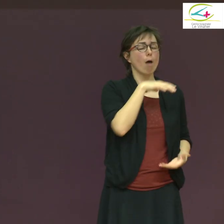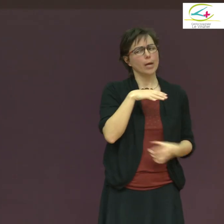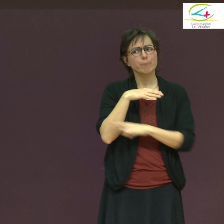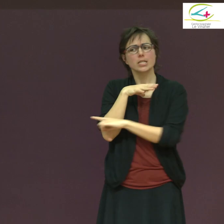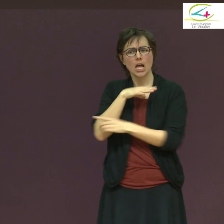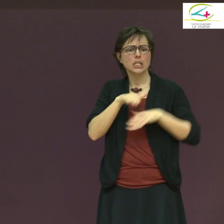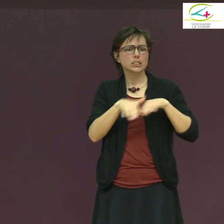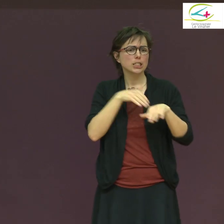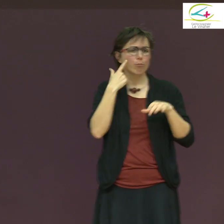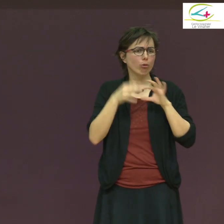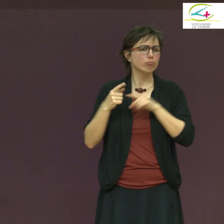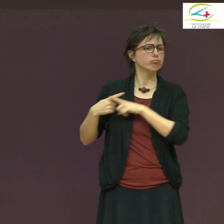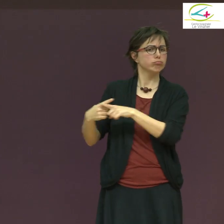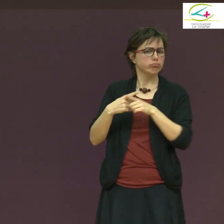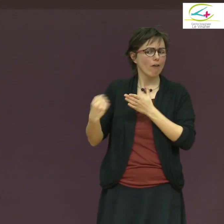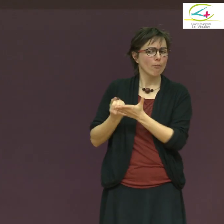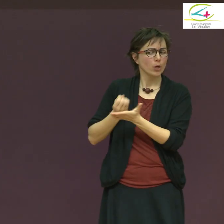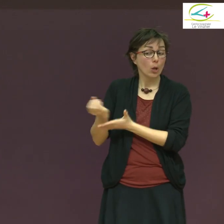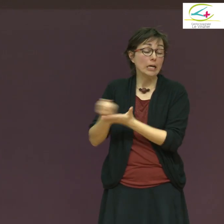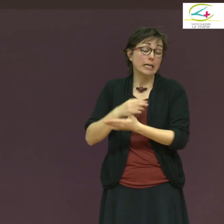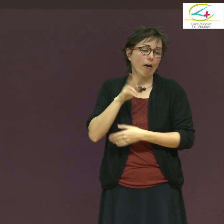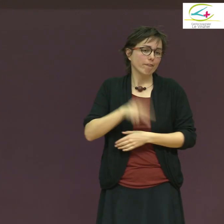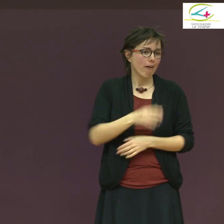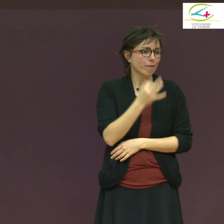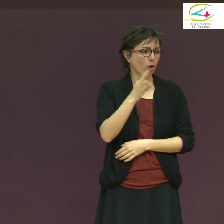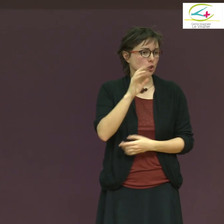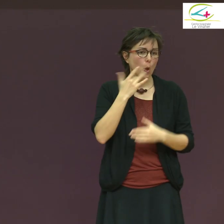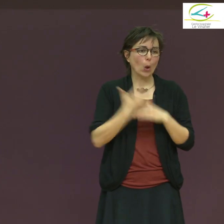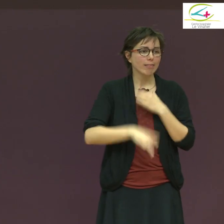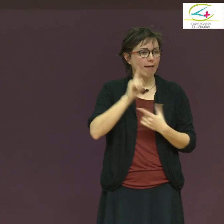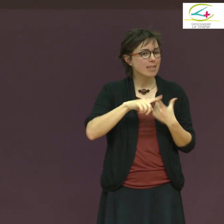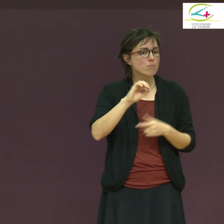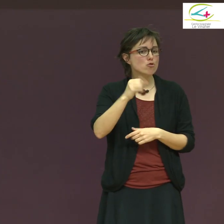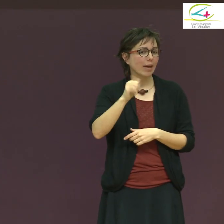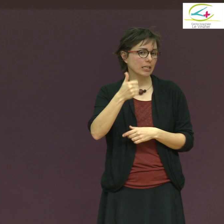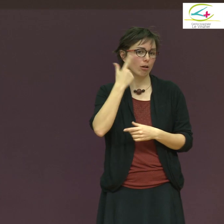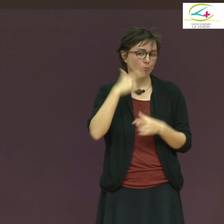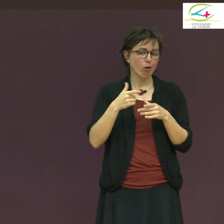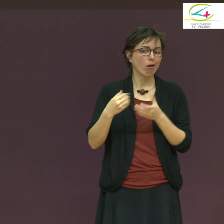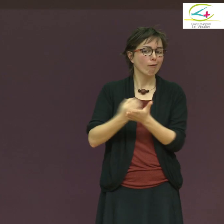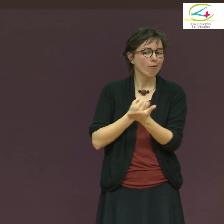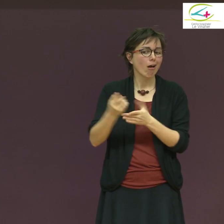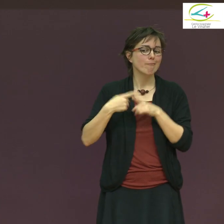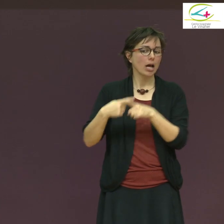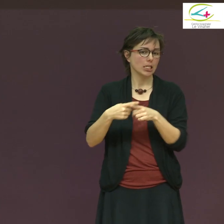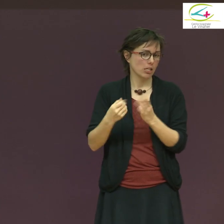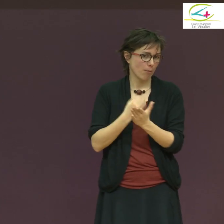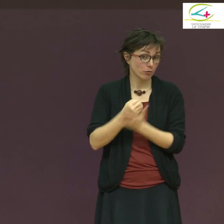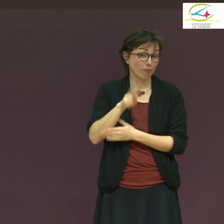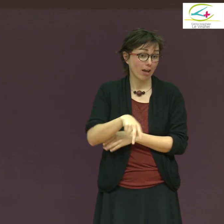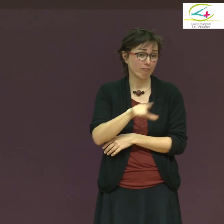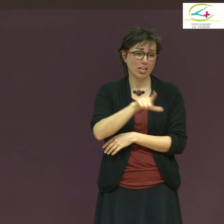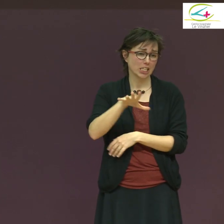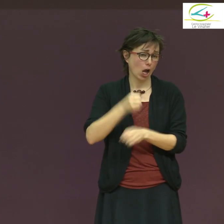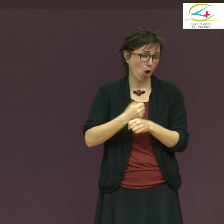savoir si. On a un retard d'informatisation en France. Hein. On a juste 25 ans de retard. Mais nonobstant ce